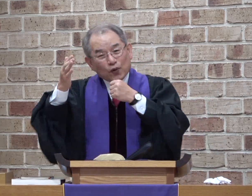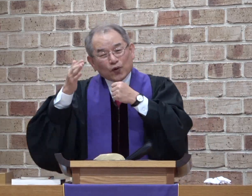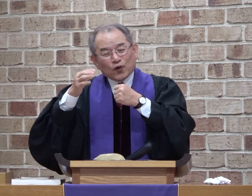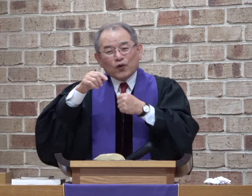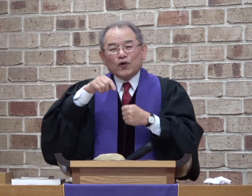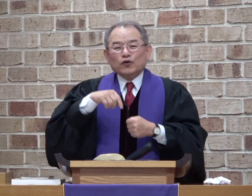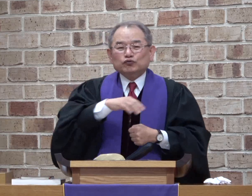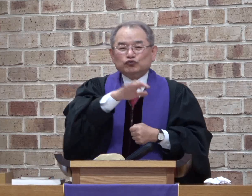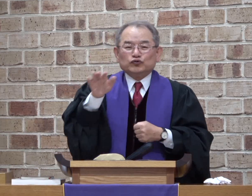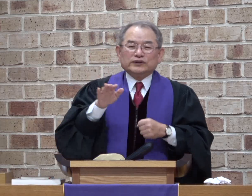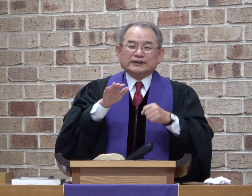그래서